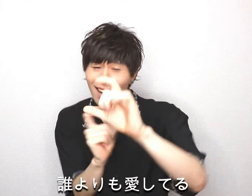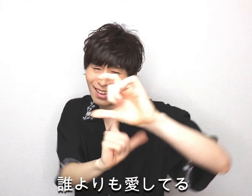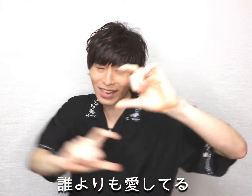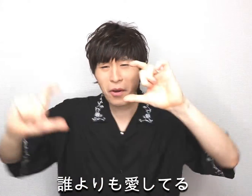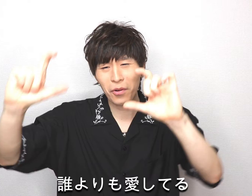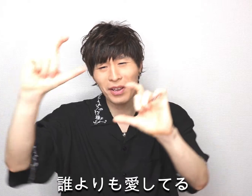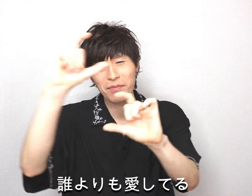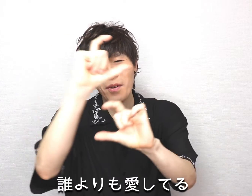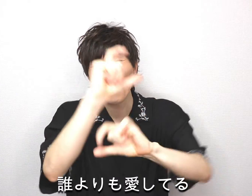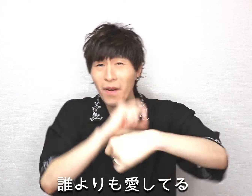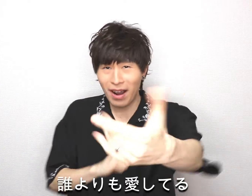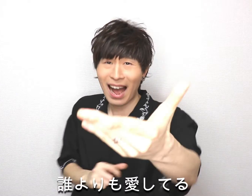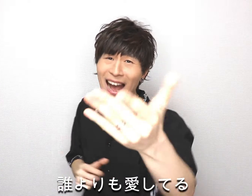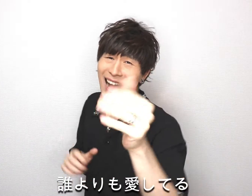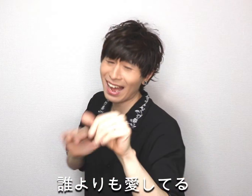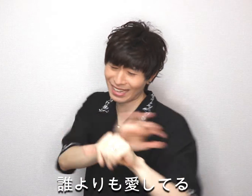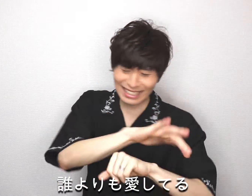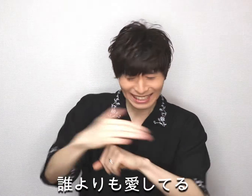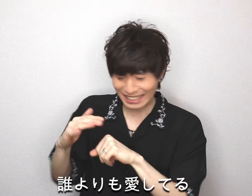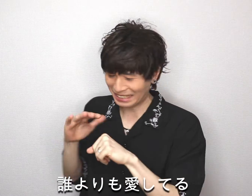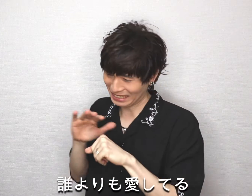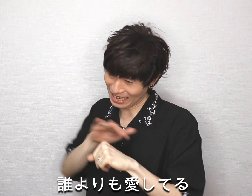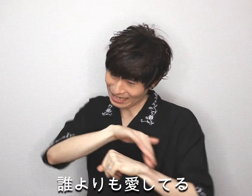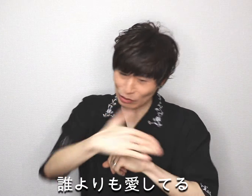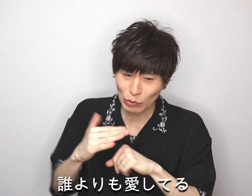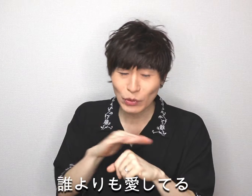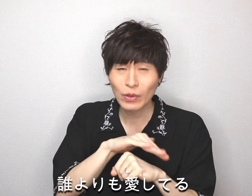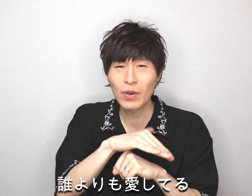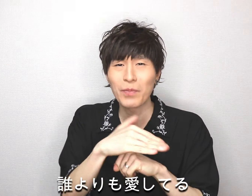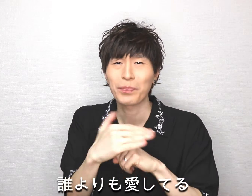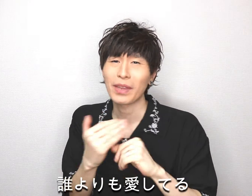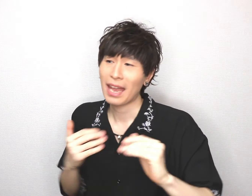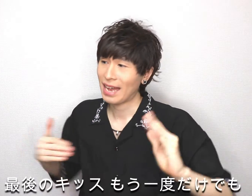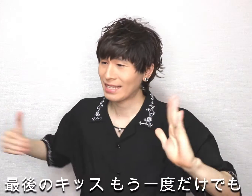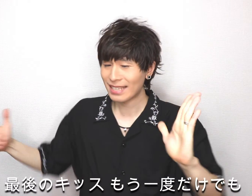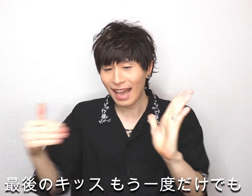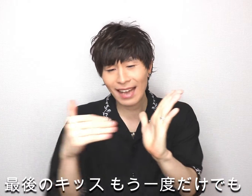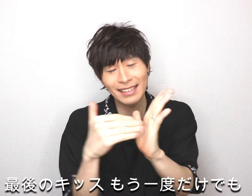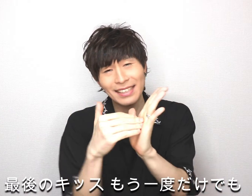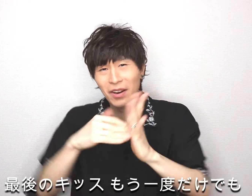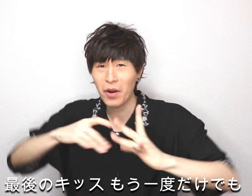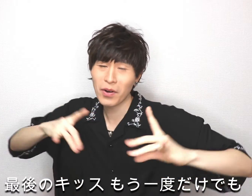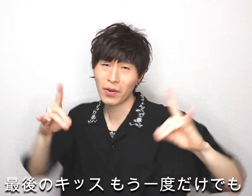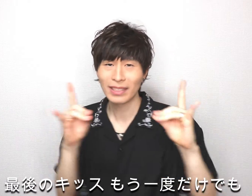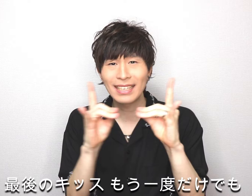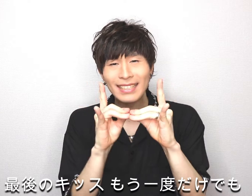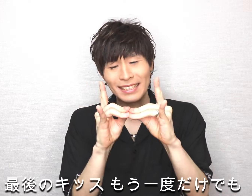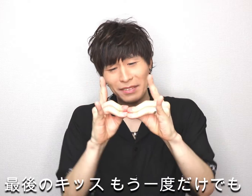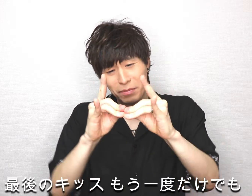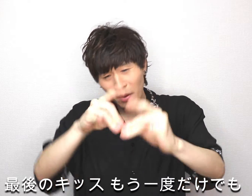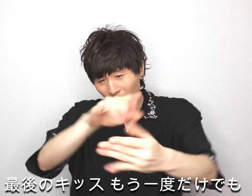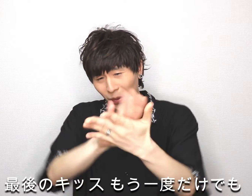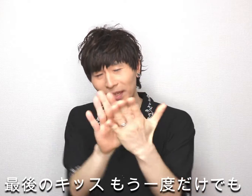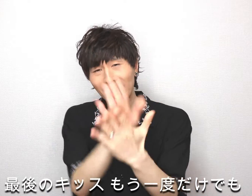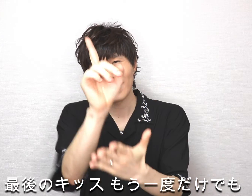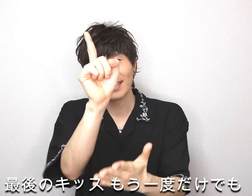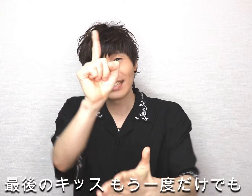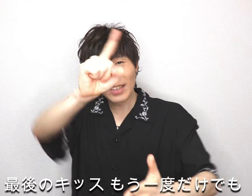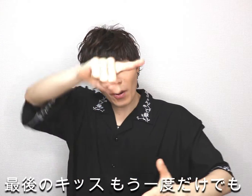誰よりも愛してる最後のキス、もう一度